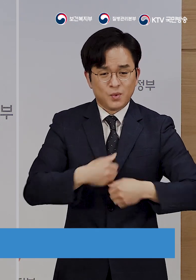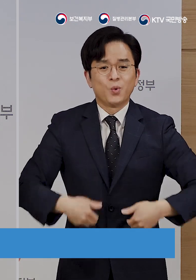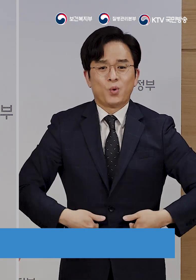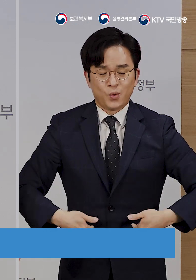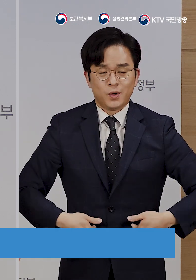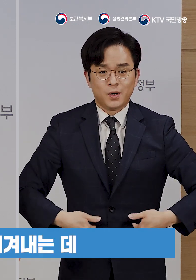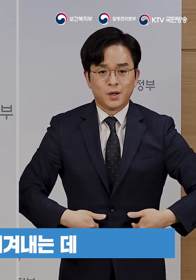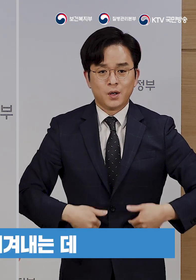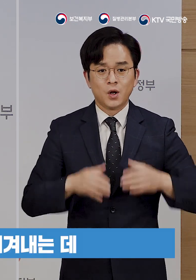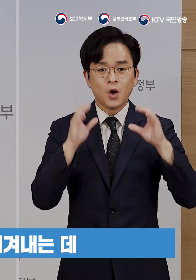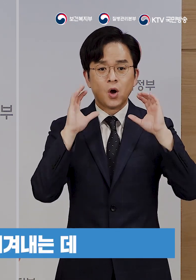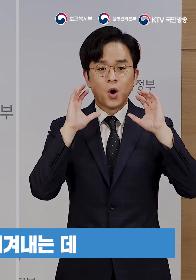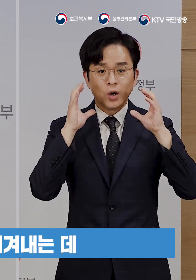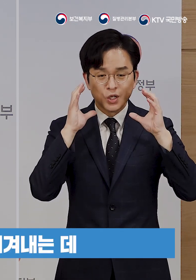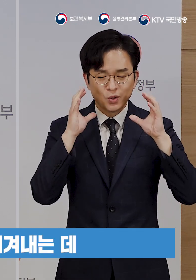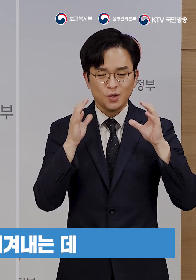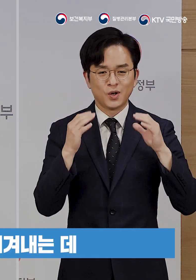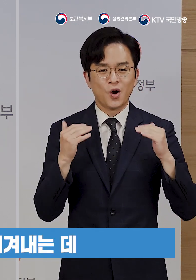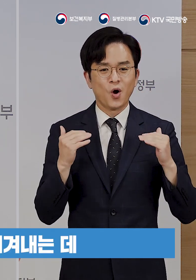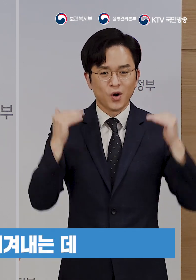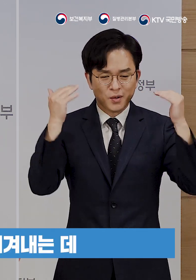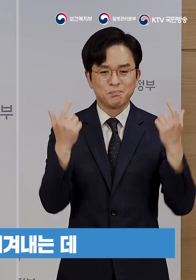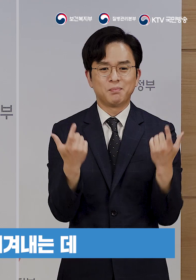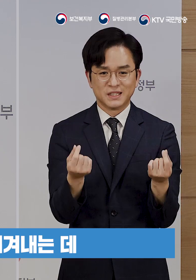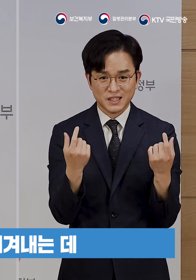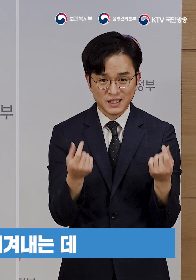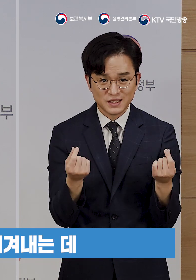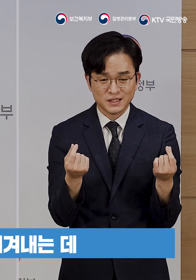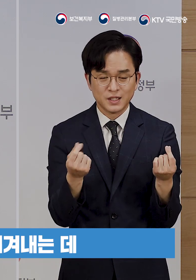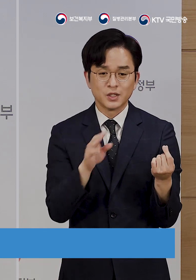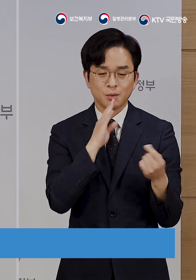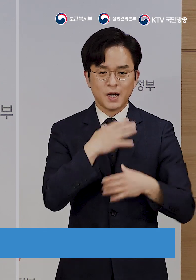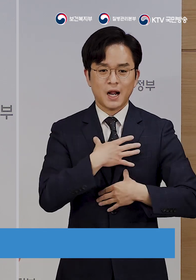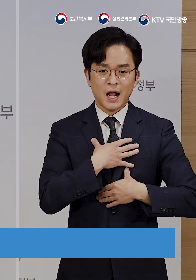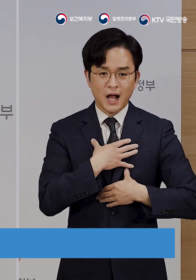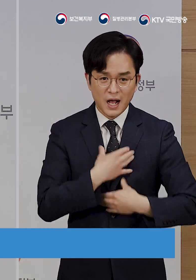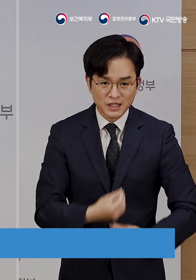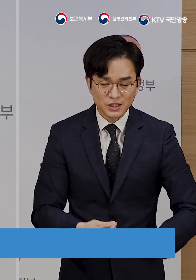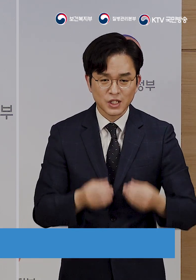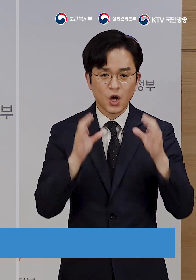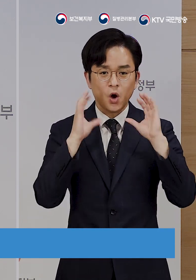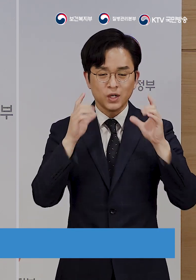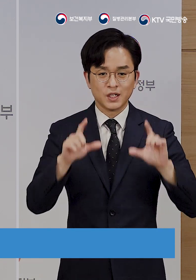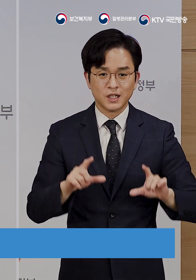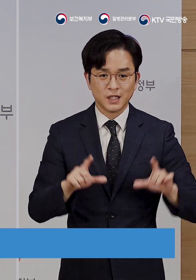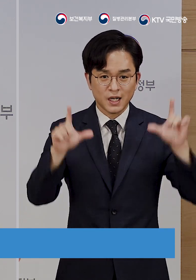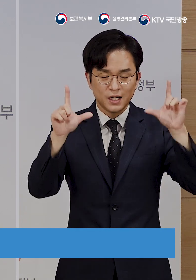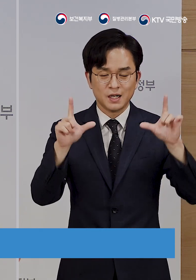바랍니다. 어린이 여러분들도 코로나19를 이겨내는데 힘을 모아서